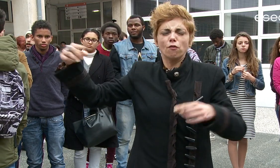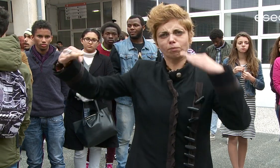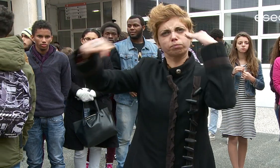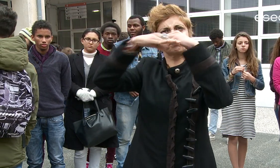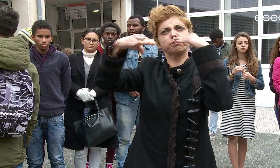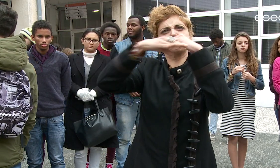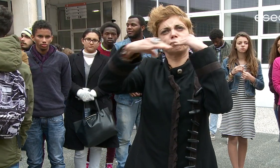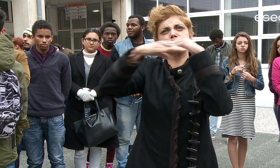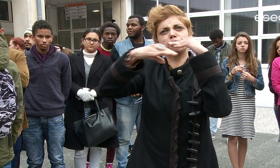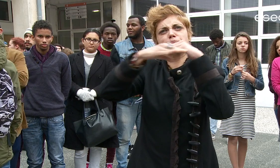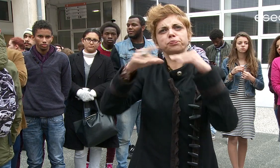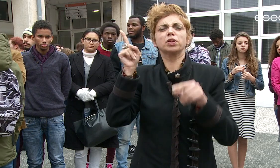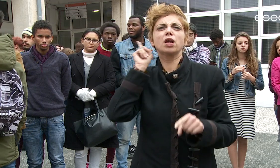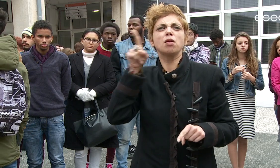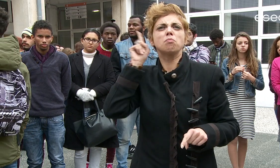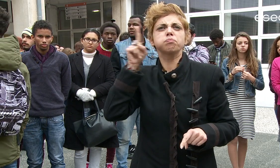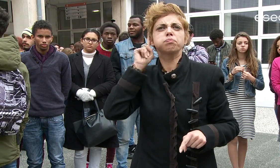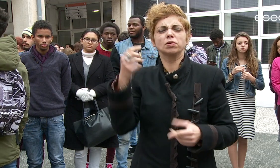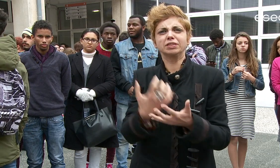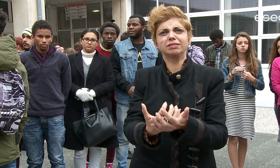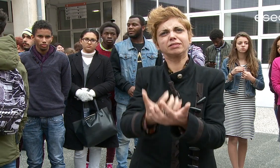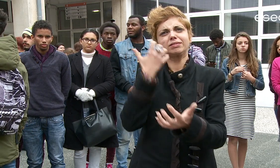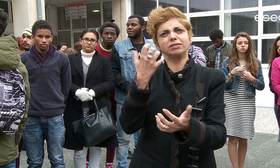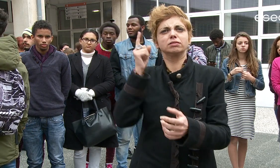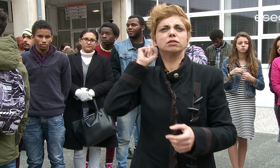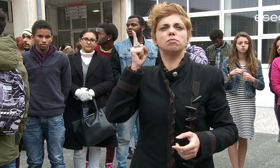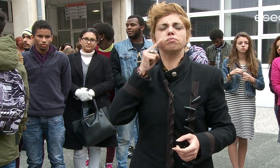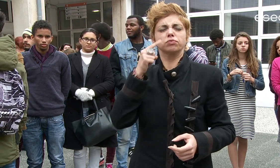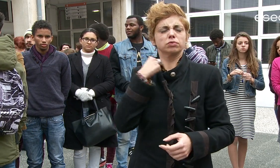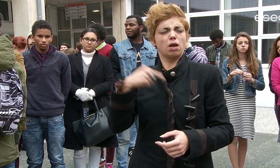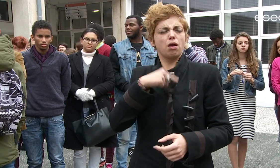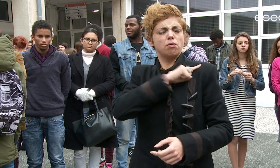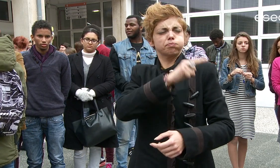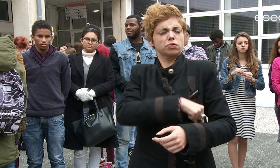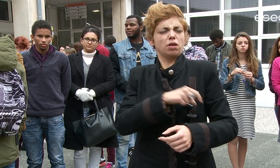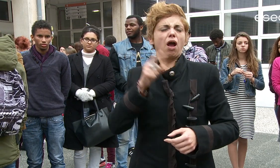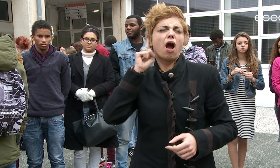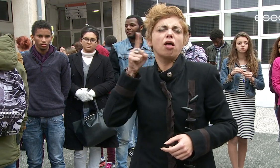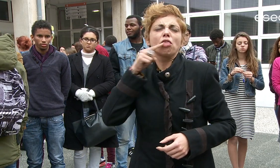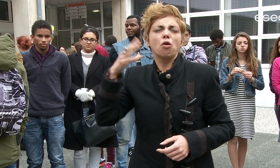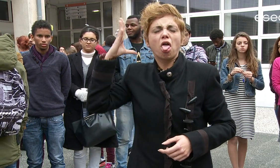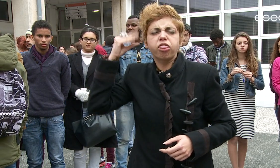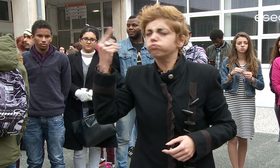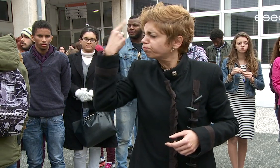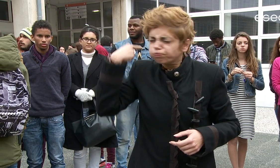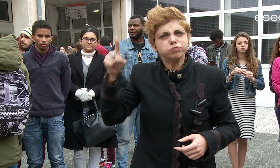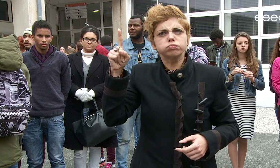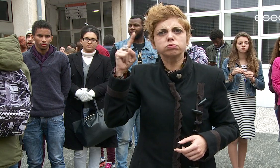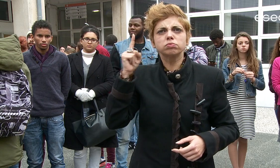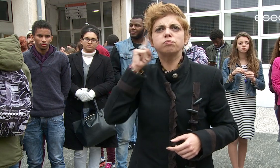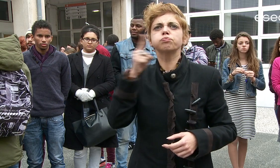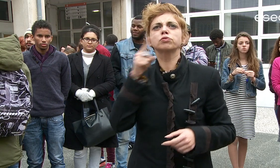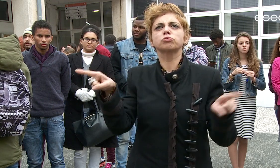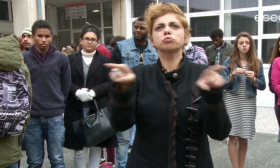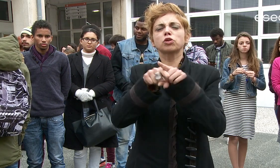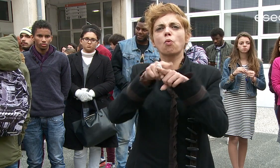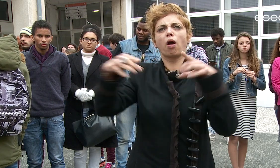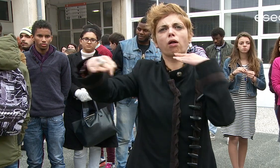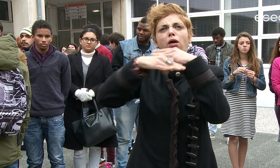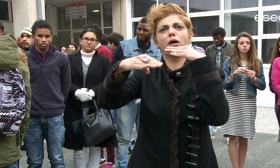mostrarem que podem estar ao mesmo nível dos alunos aou ouvintes e eles enquanto surtos eh não são Não não são os coitadinhos são portanto são pessoas que